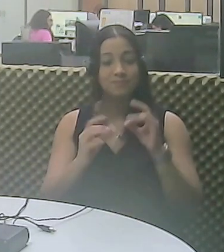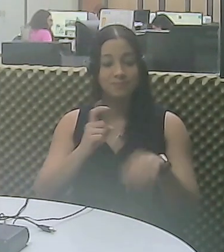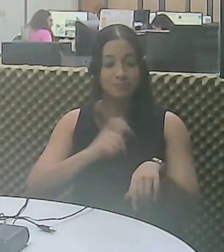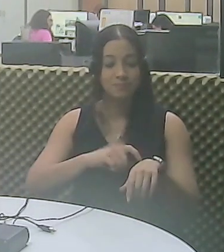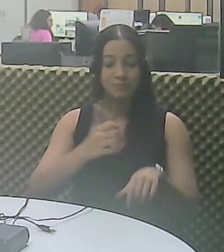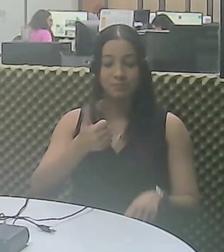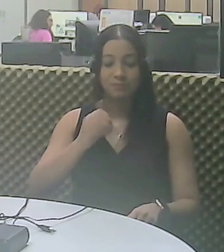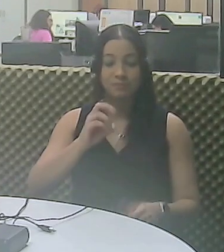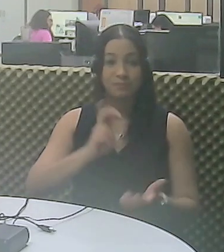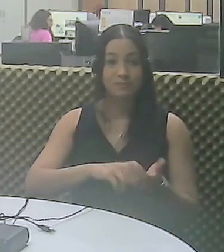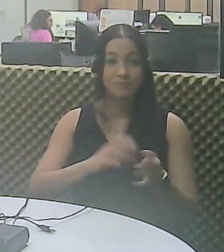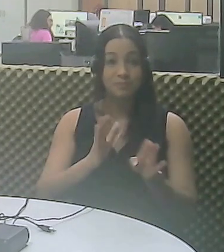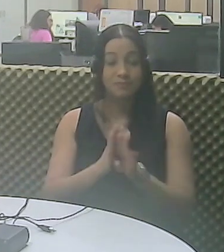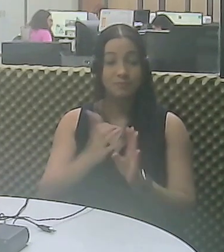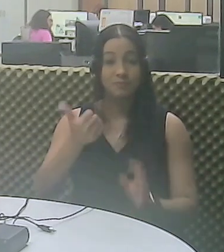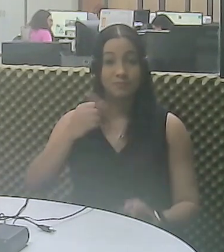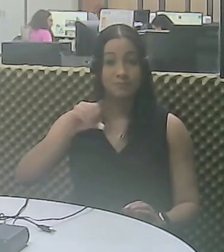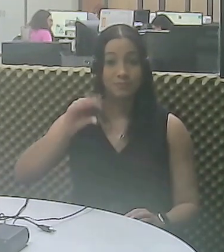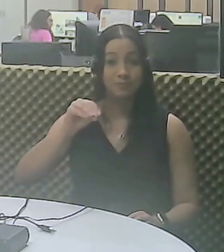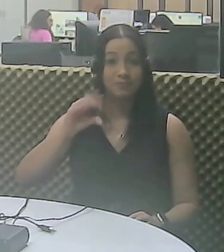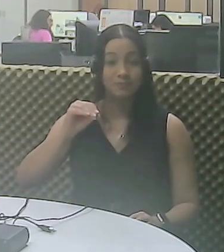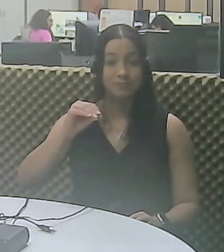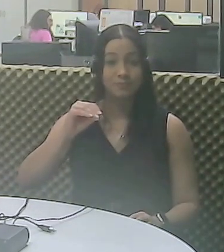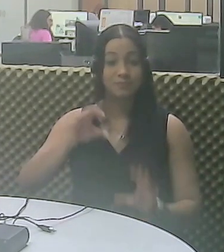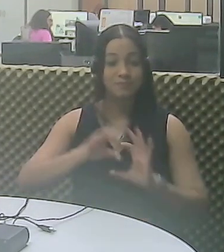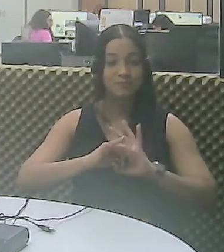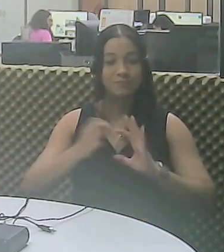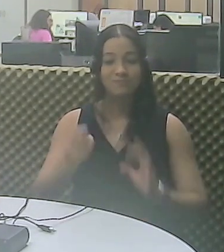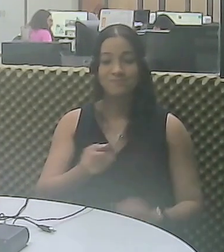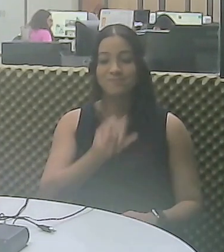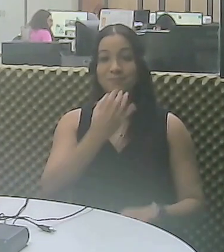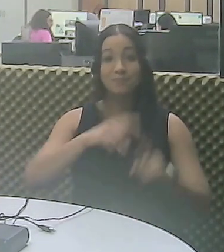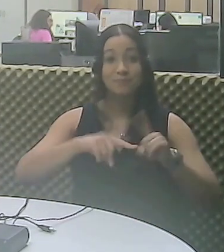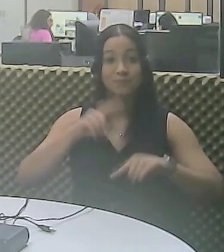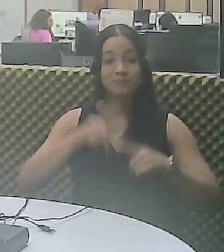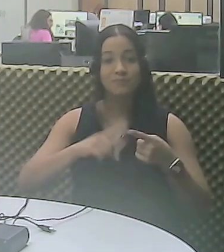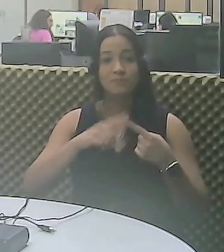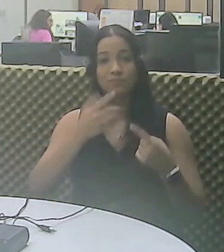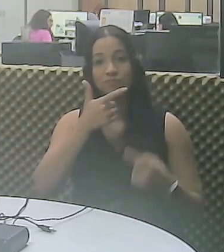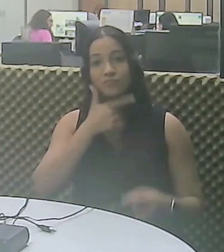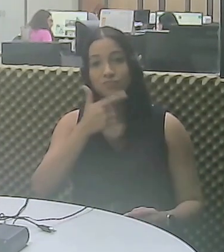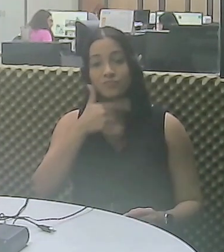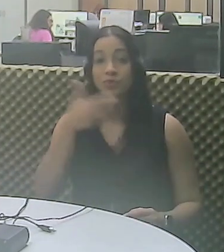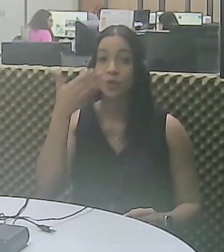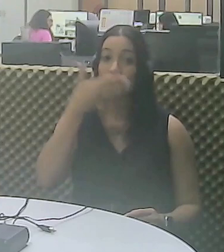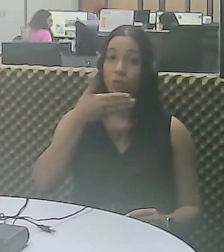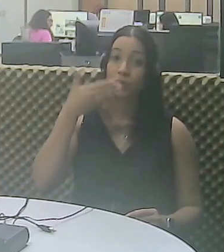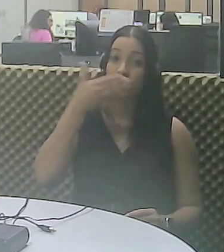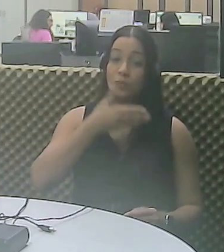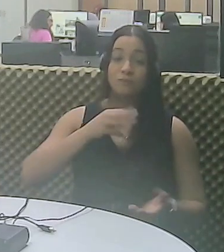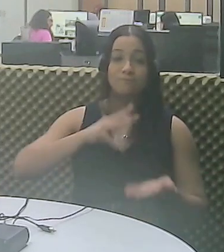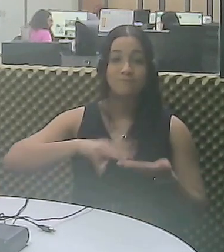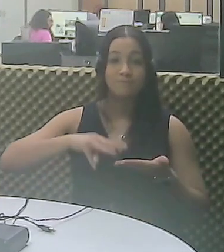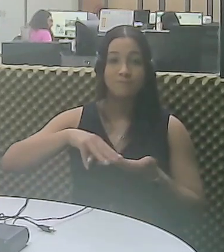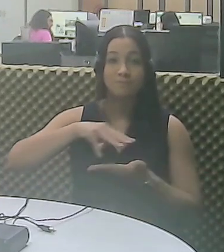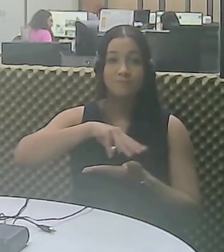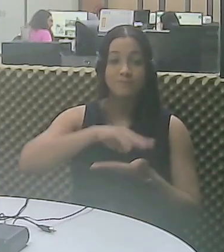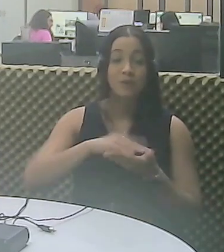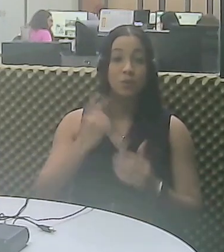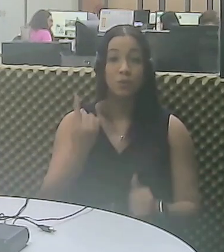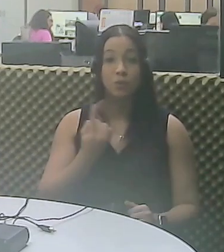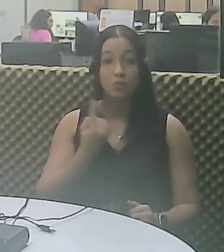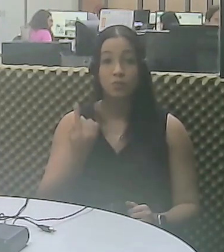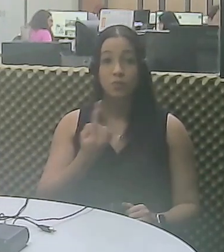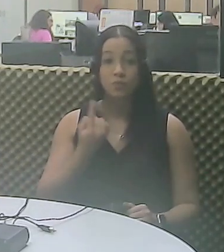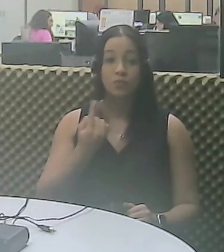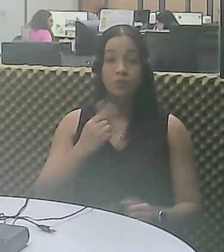manhã às 7 da noite. A feira disponibiliza vários produtos, como queijos, doces, pastéis, caldo de